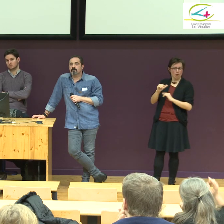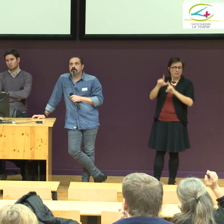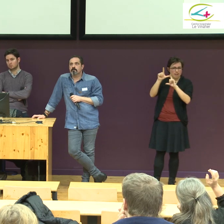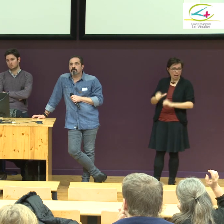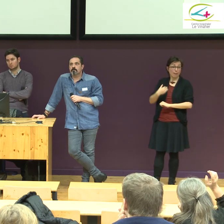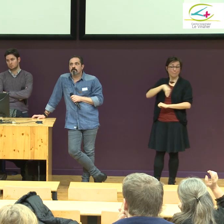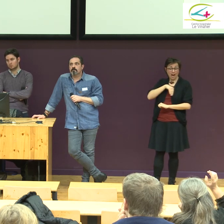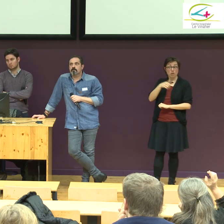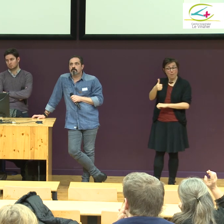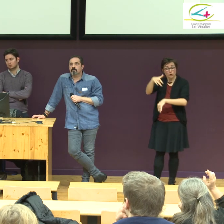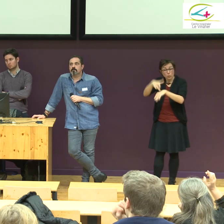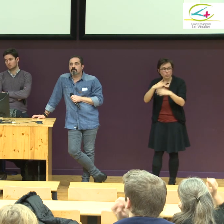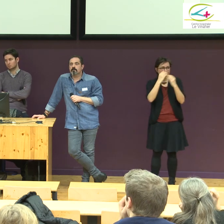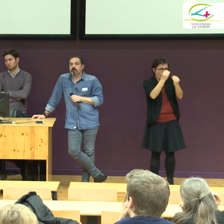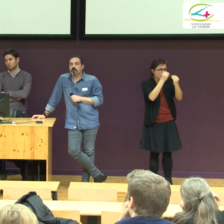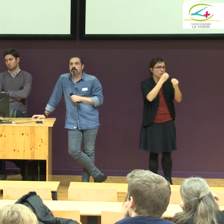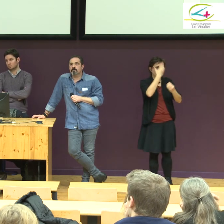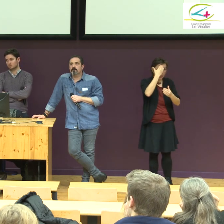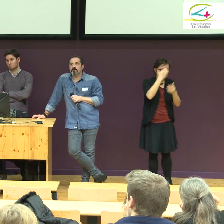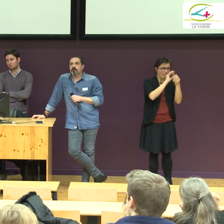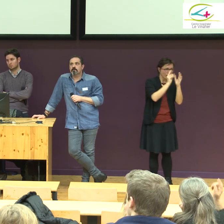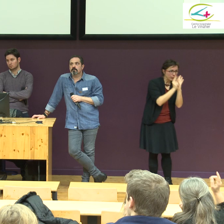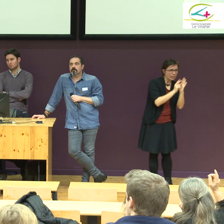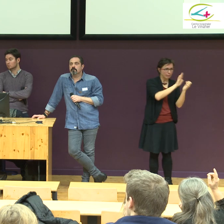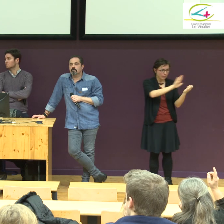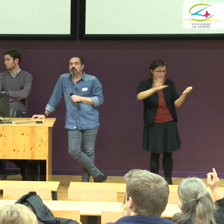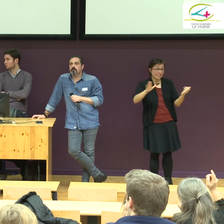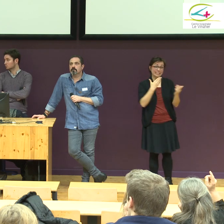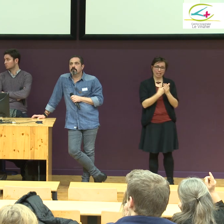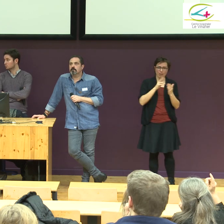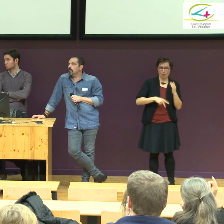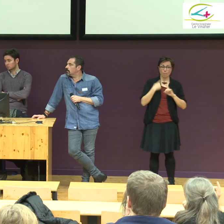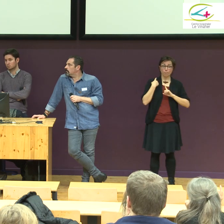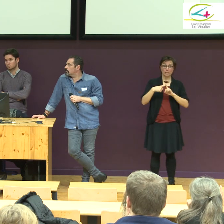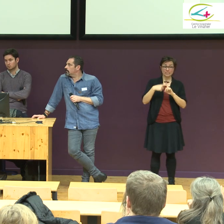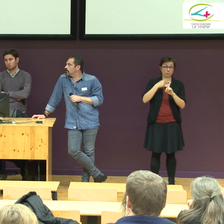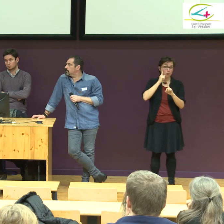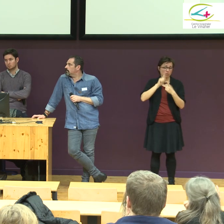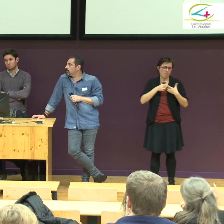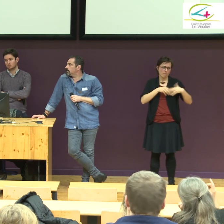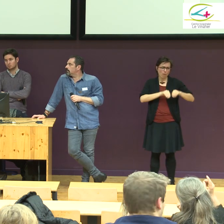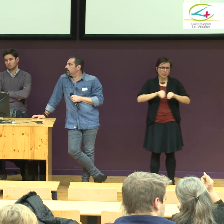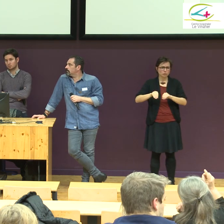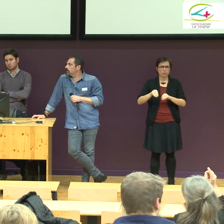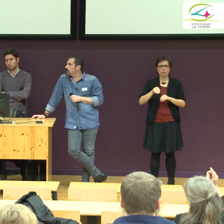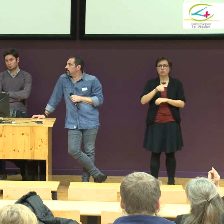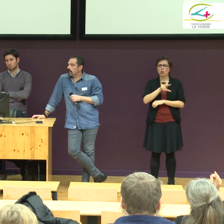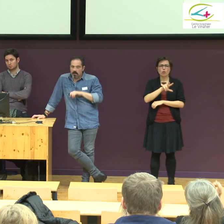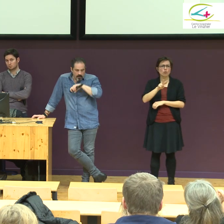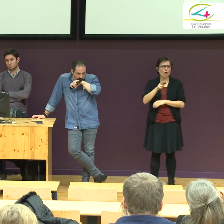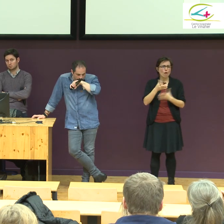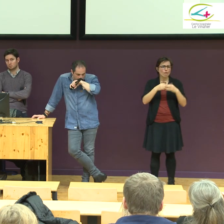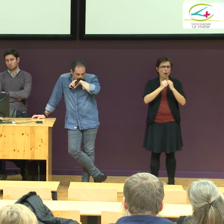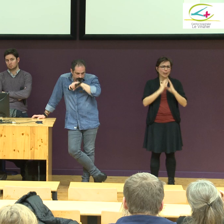un enfant qui était vraiment dans le besoin. Et ça, c'est un effet indirect qui est très positif pour le coup, parce que c'est des formations, il y a 32 formateurs sur